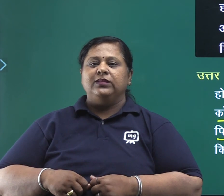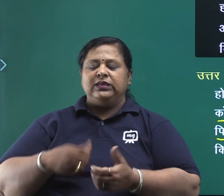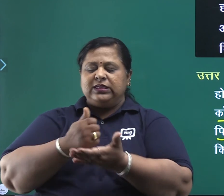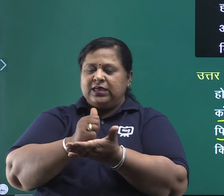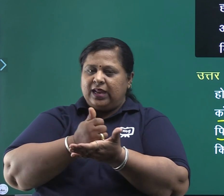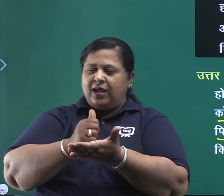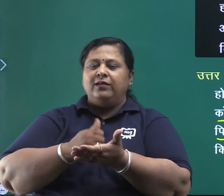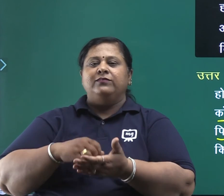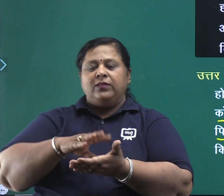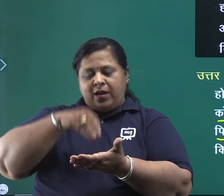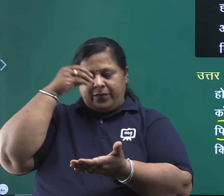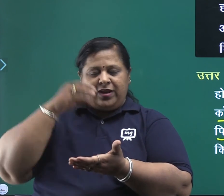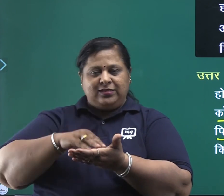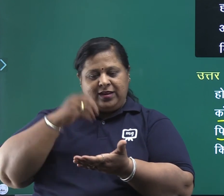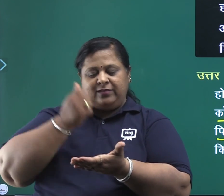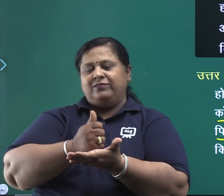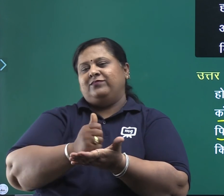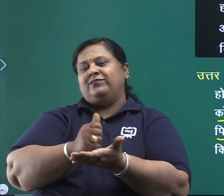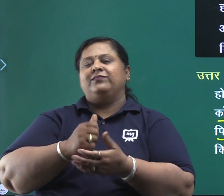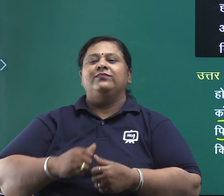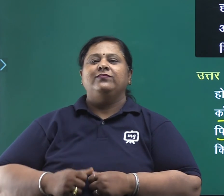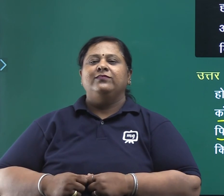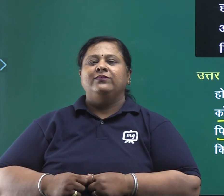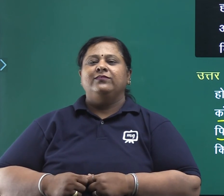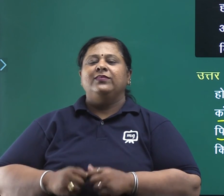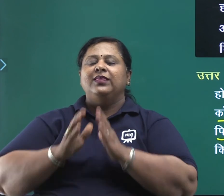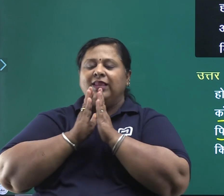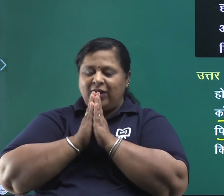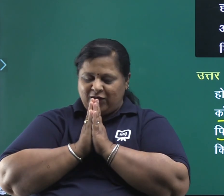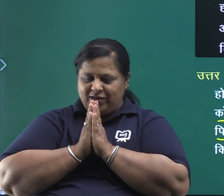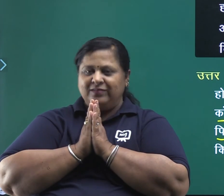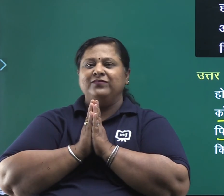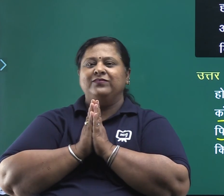सीखने का अभ्यास करें। धन्यवाद।